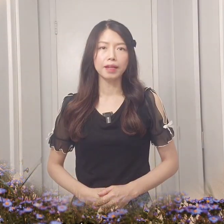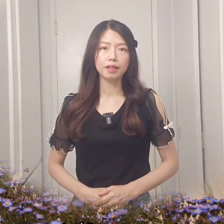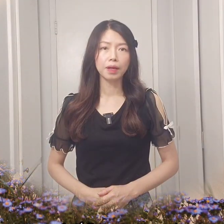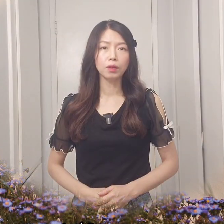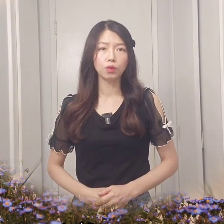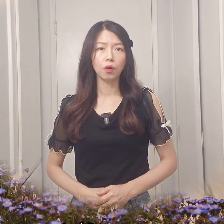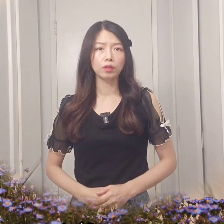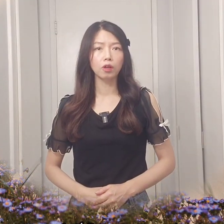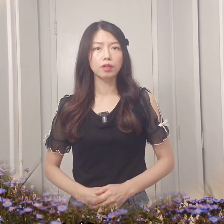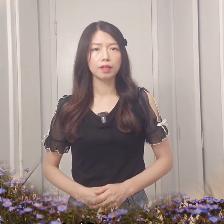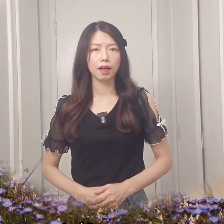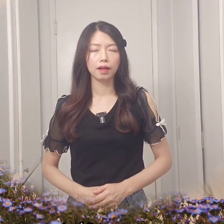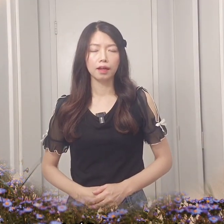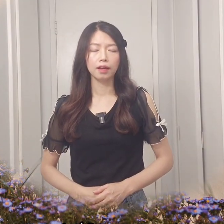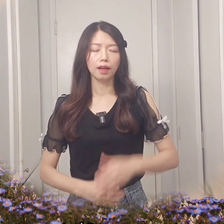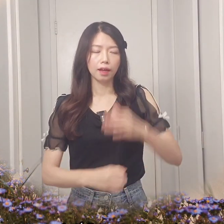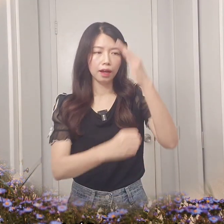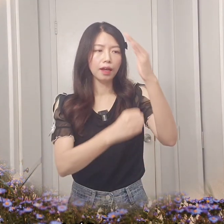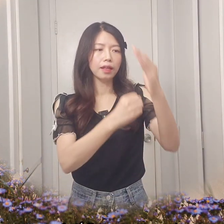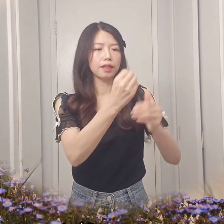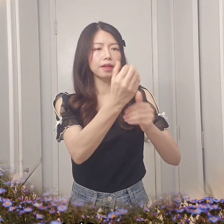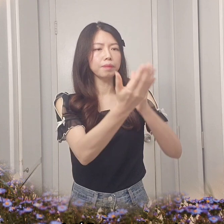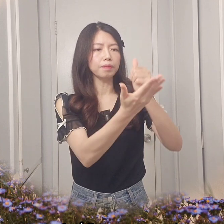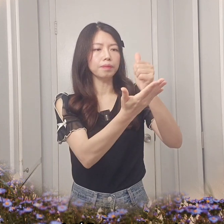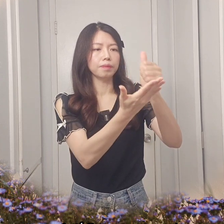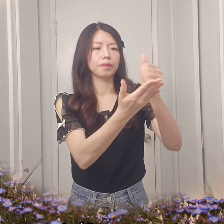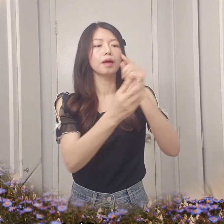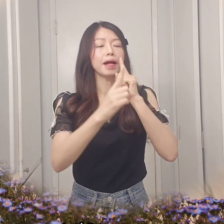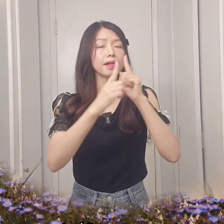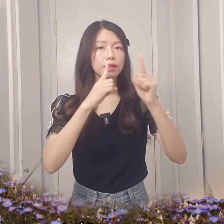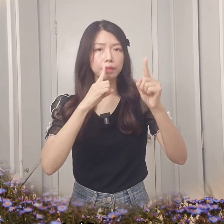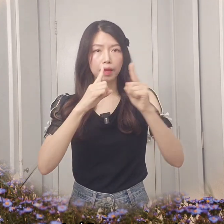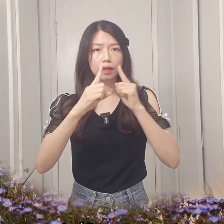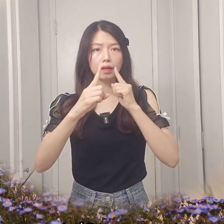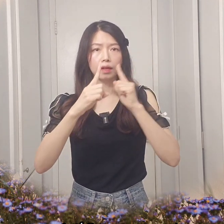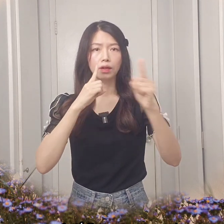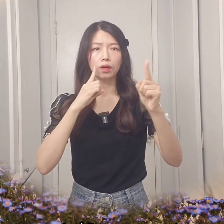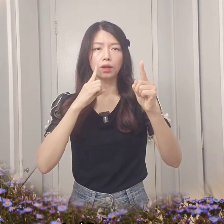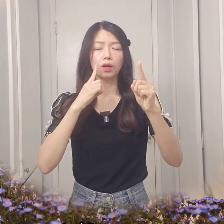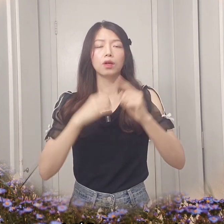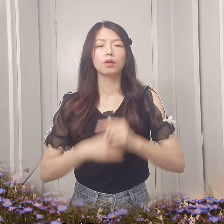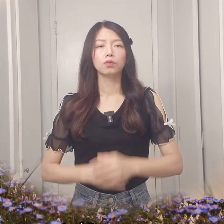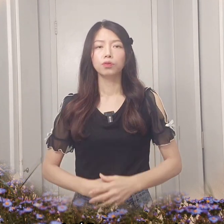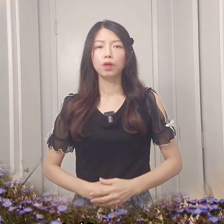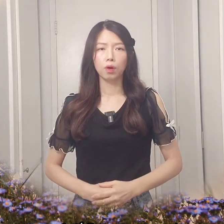하나님 말씀에 두려워 떠는 자. 하나님 말씀에